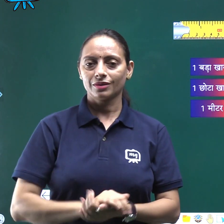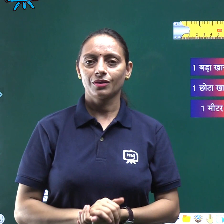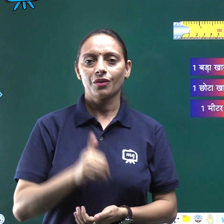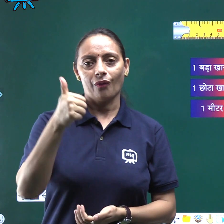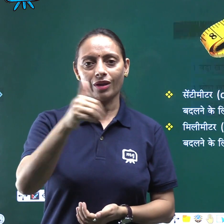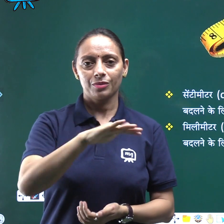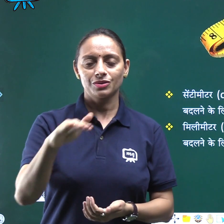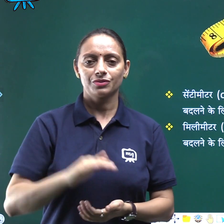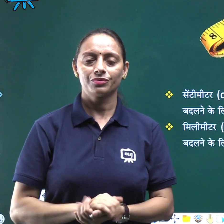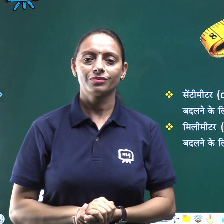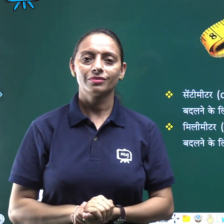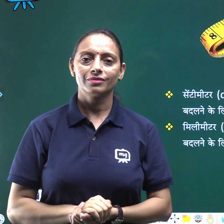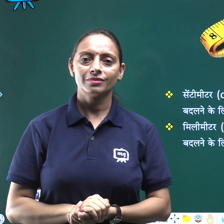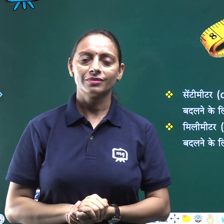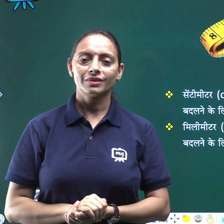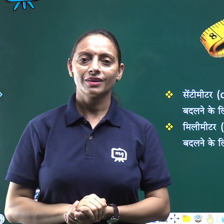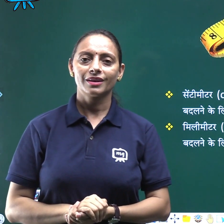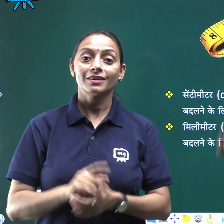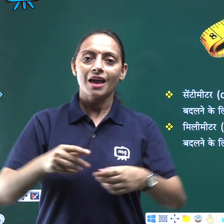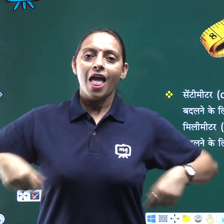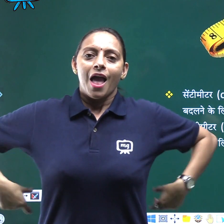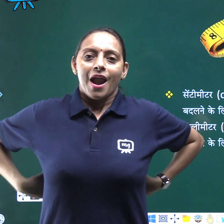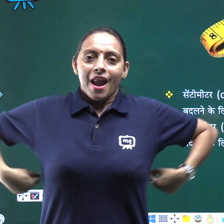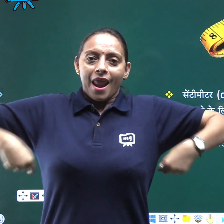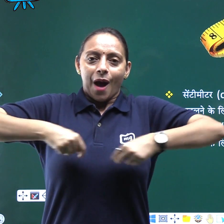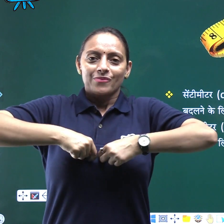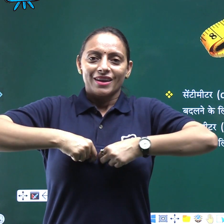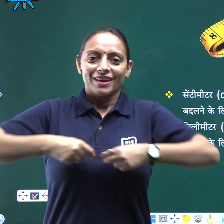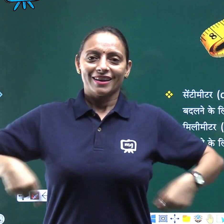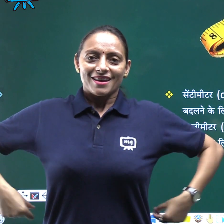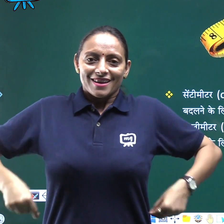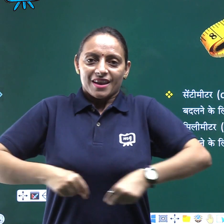ठीक है बच्चों? इंच टेप,